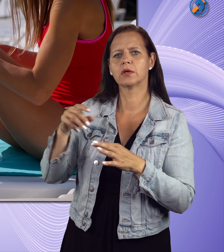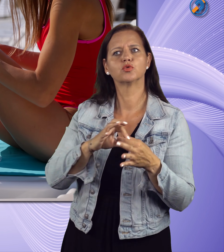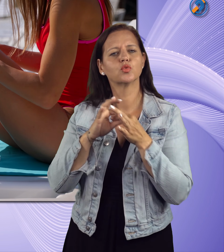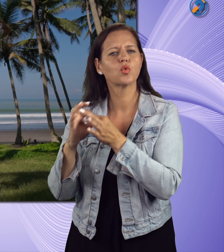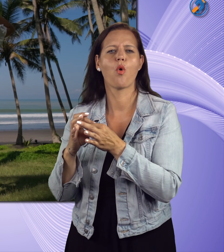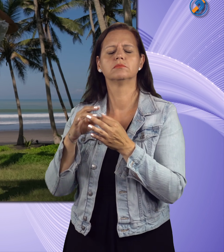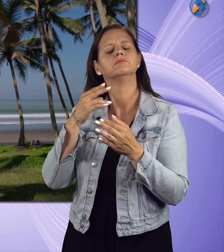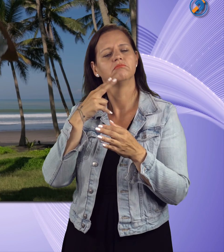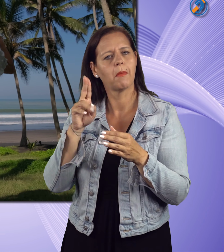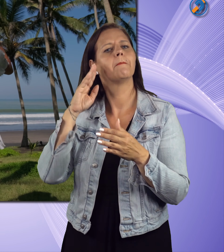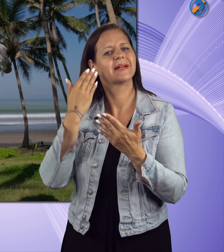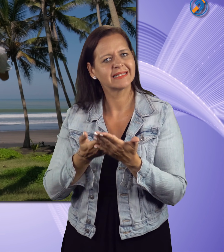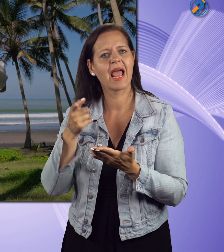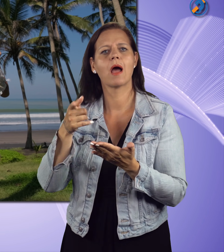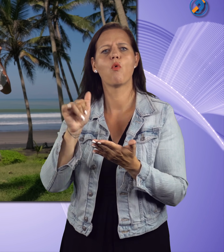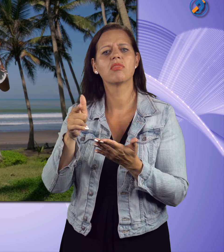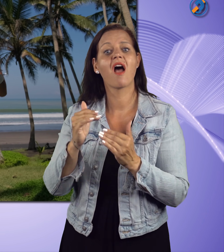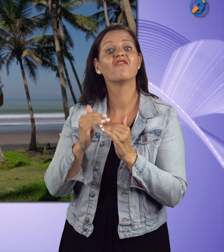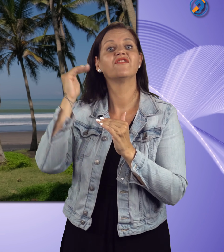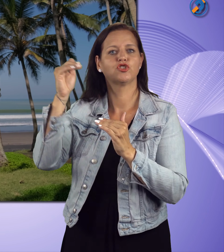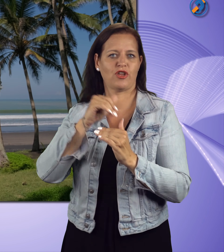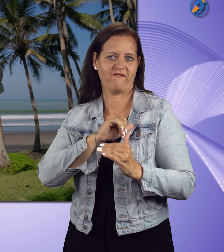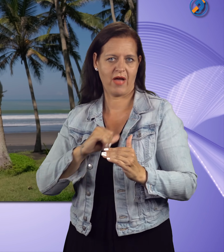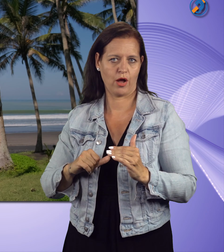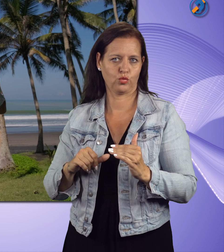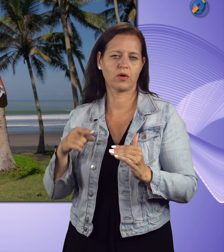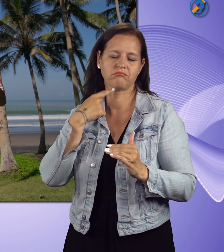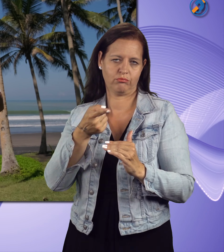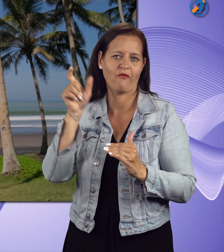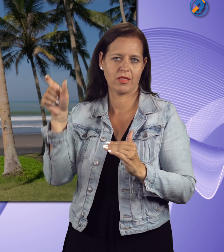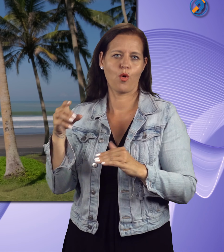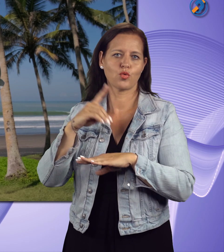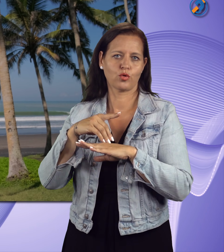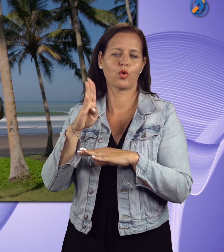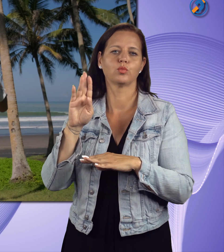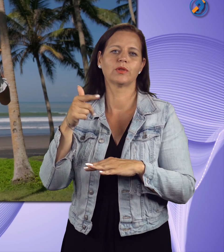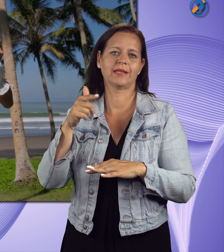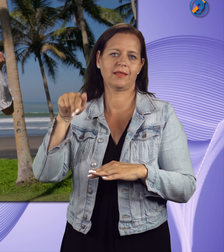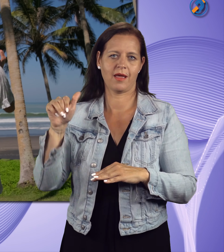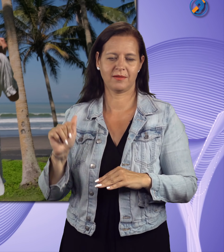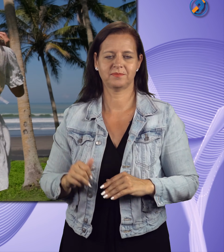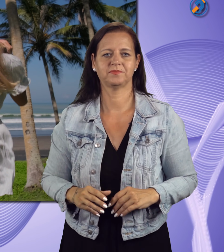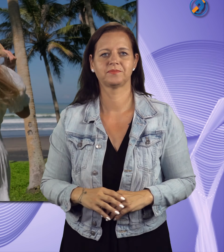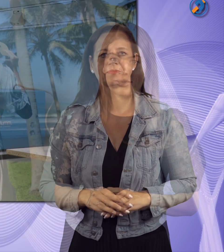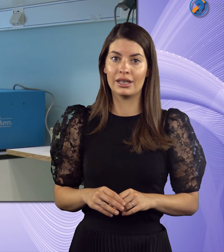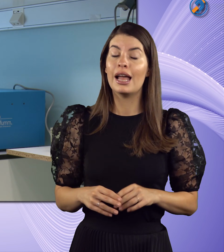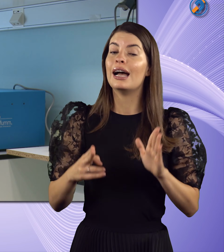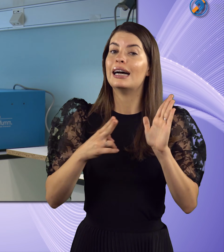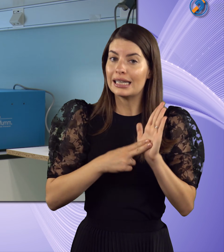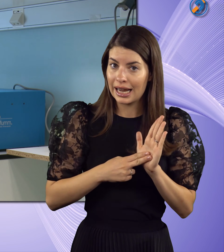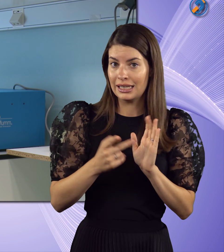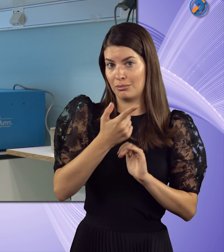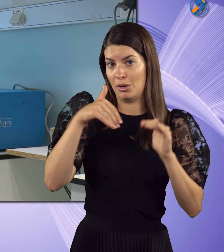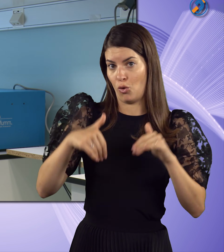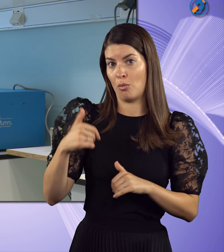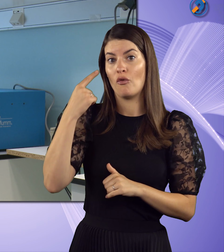Dermatologi vse skozi prisegamo na višje faktorje, nas opomni dr. Rogl Butina. Res